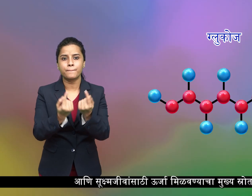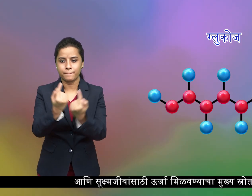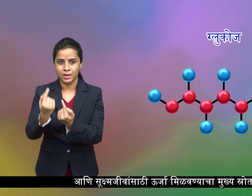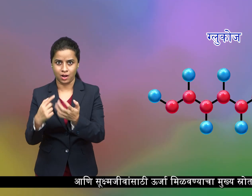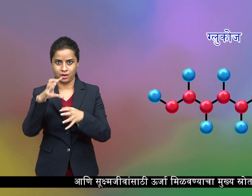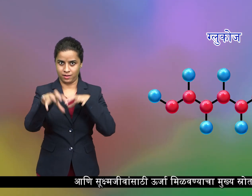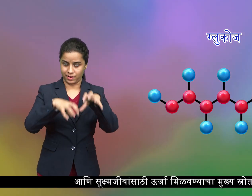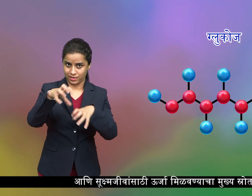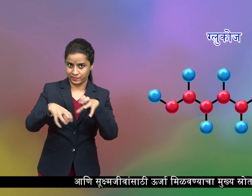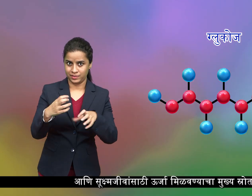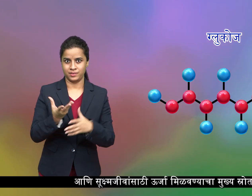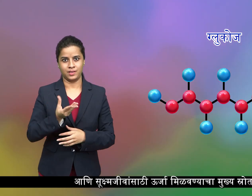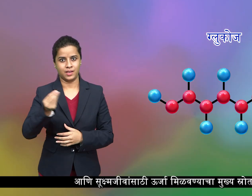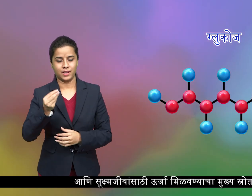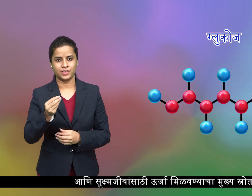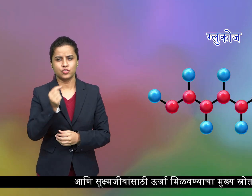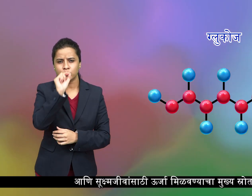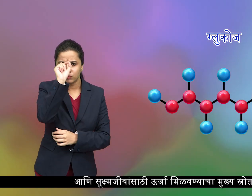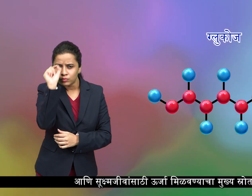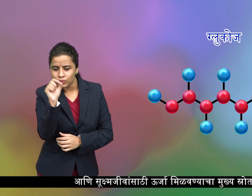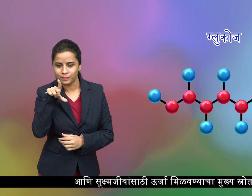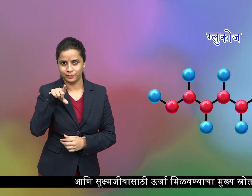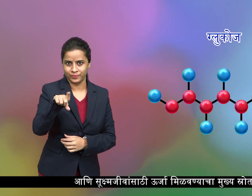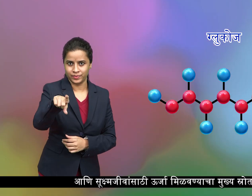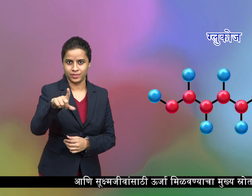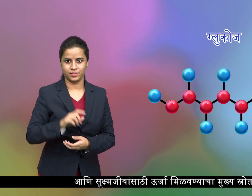आणि सूक्ष्मजीवांसाठी ऊर्जा मिळवण्याचा मुख्य स्रोत आहे.